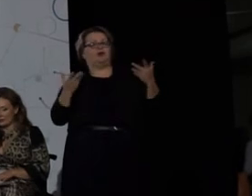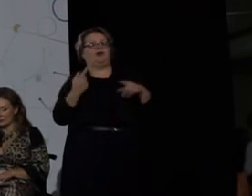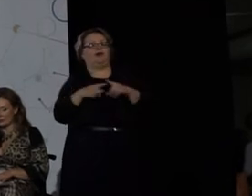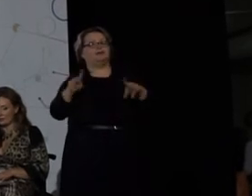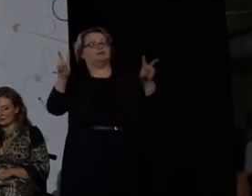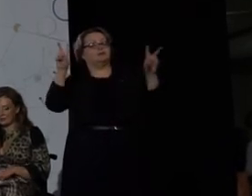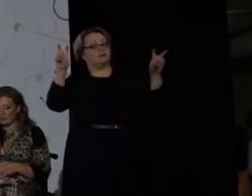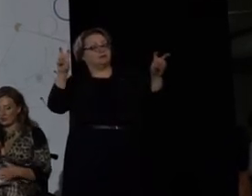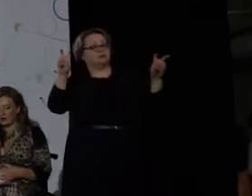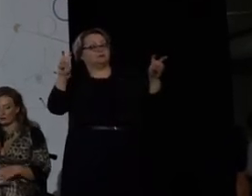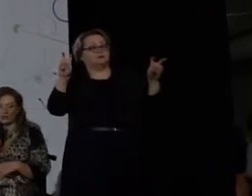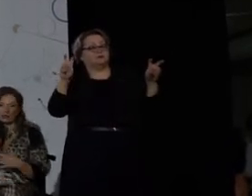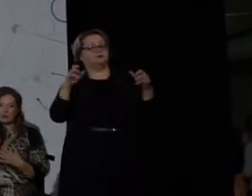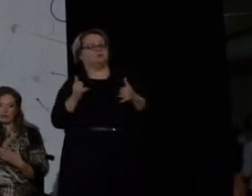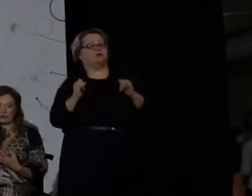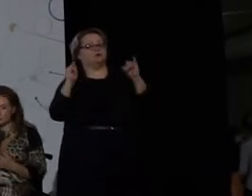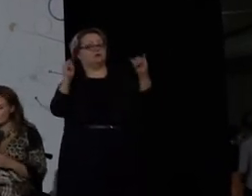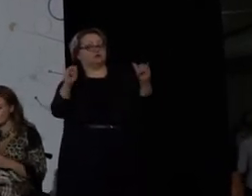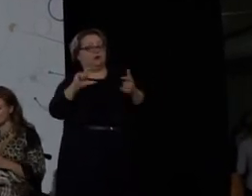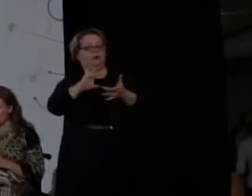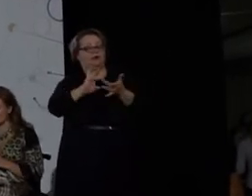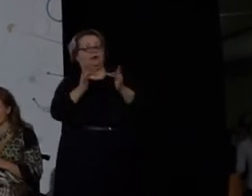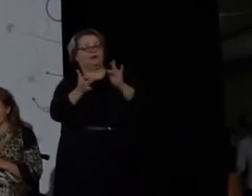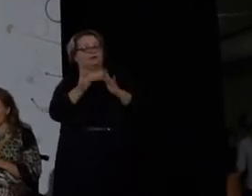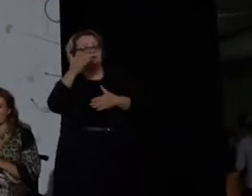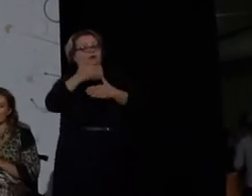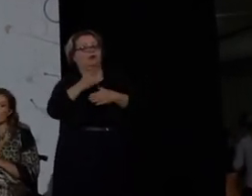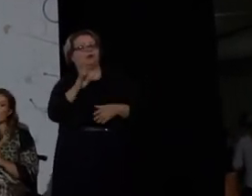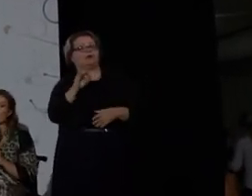номинация посвящена интернет-ресурсам,